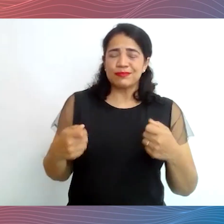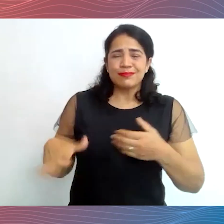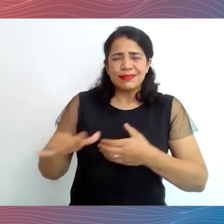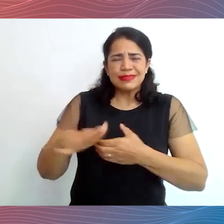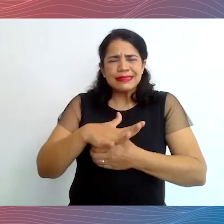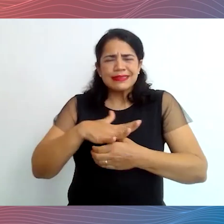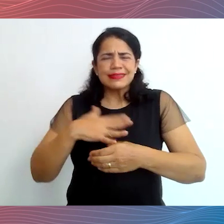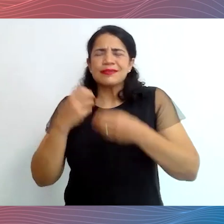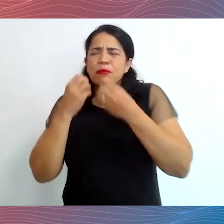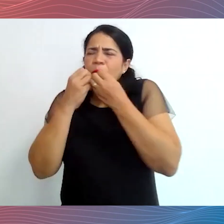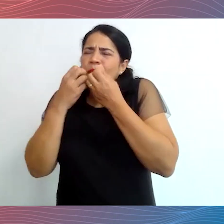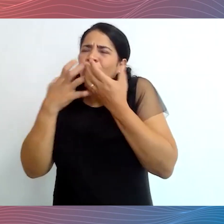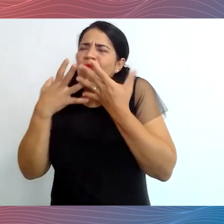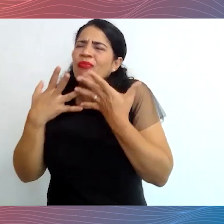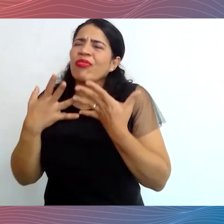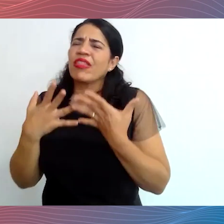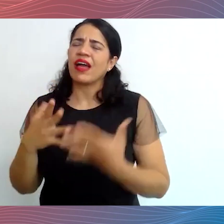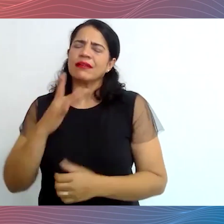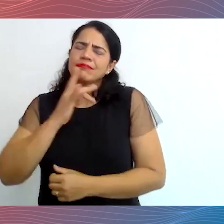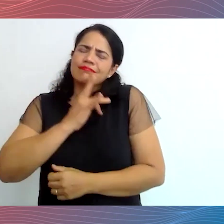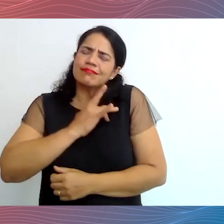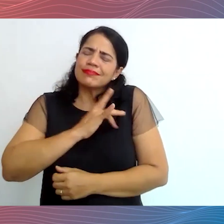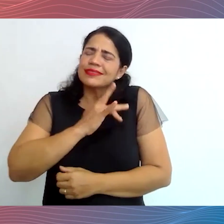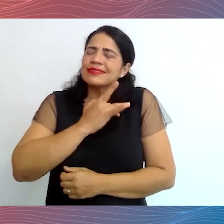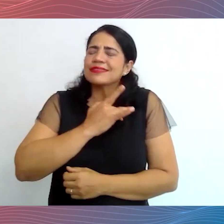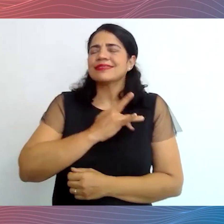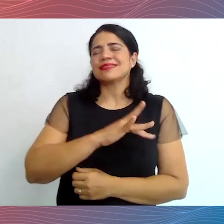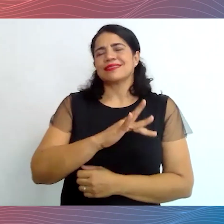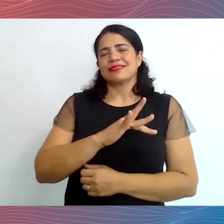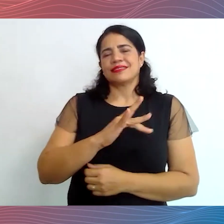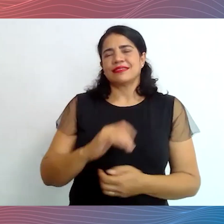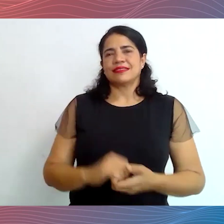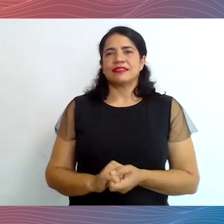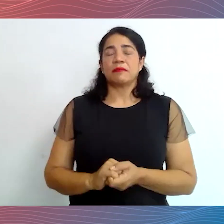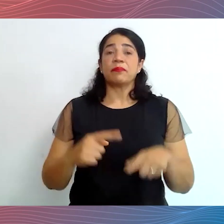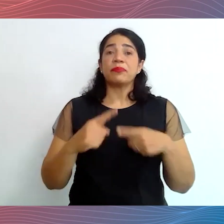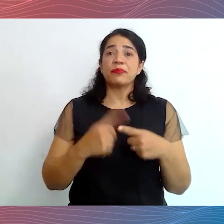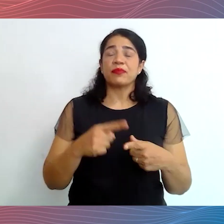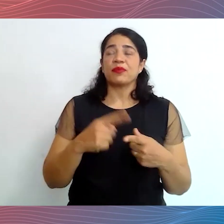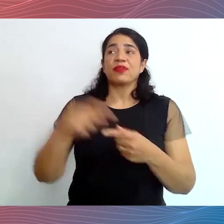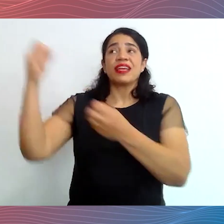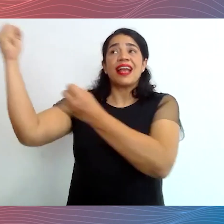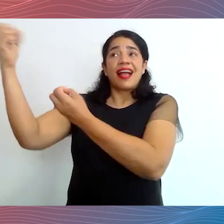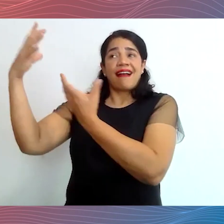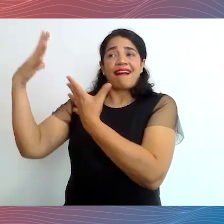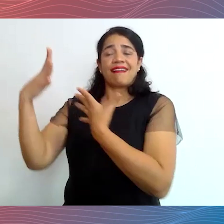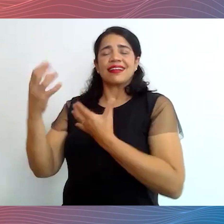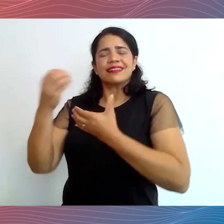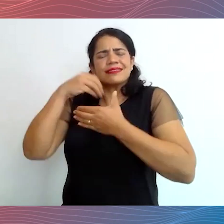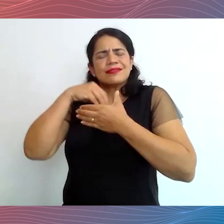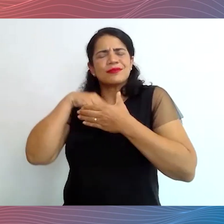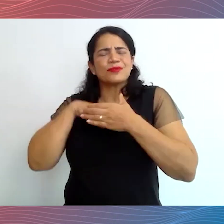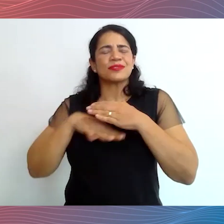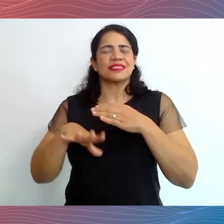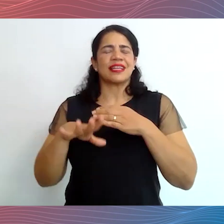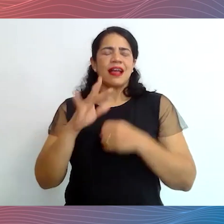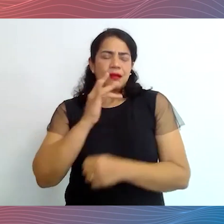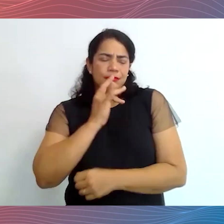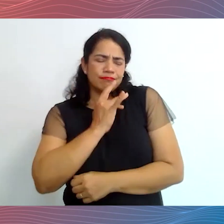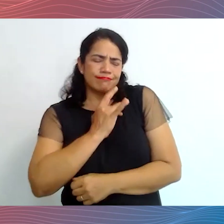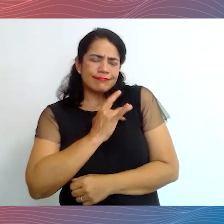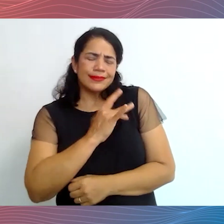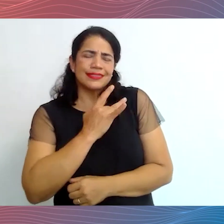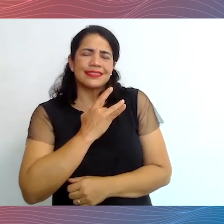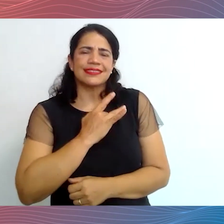compaixão. Irmãos, a graça nos traz compaixão, empatia, né? Um se preocupa com o outro,